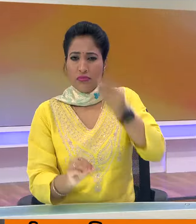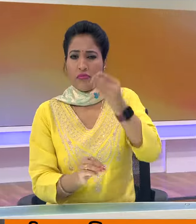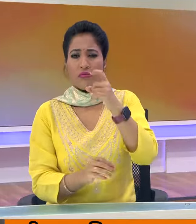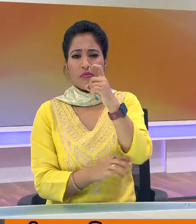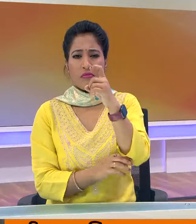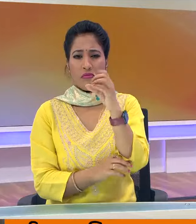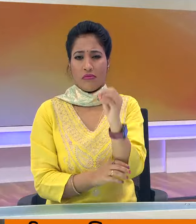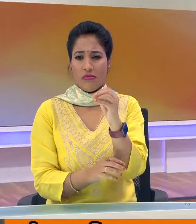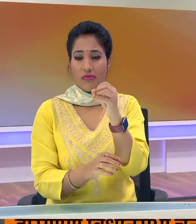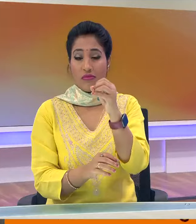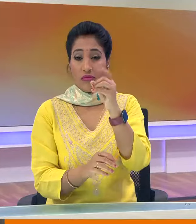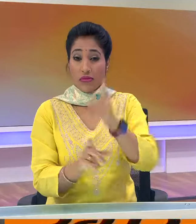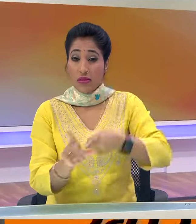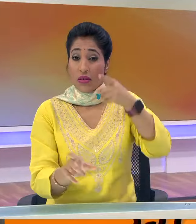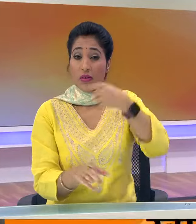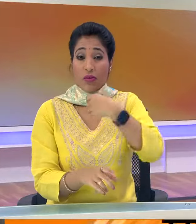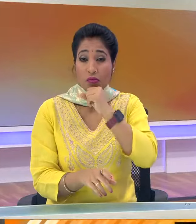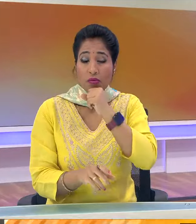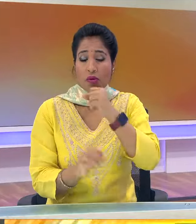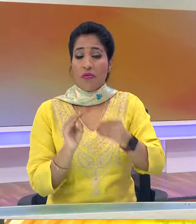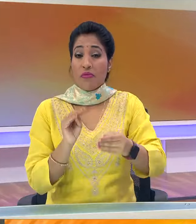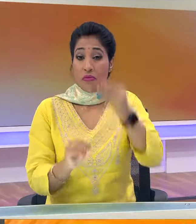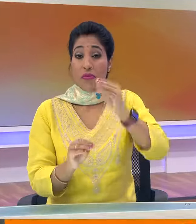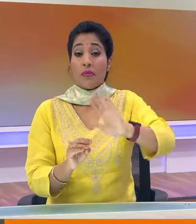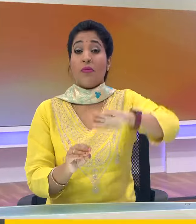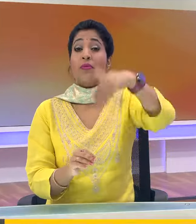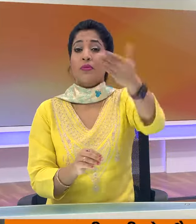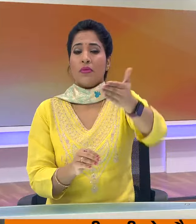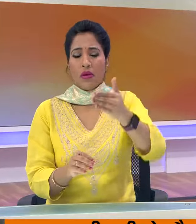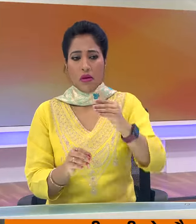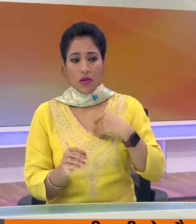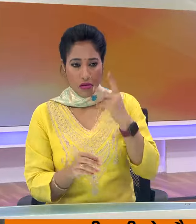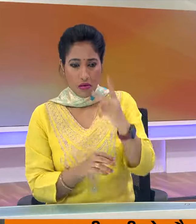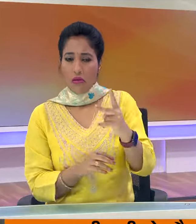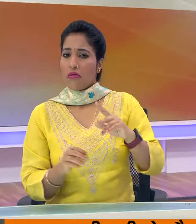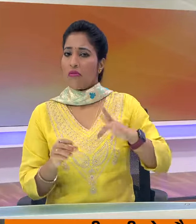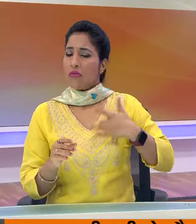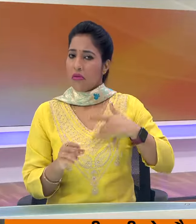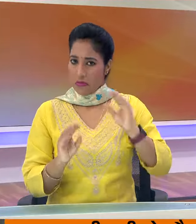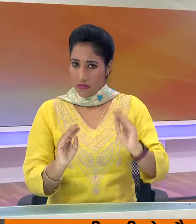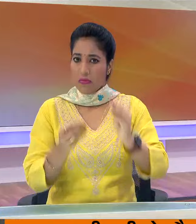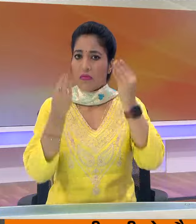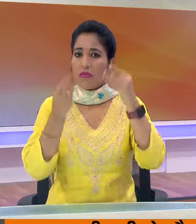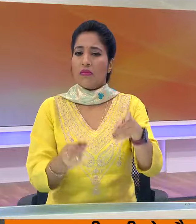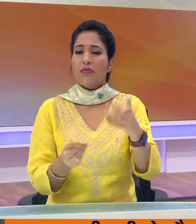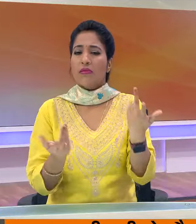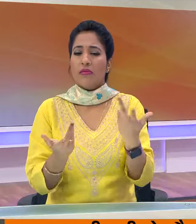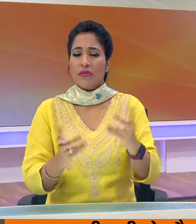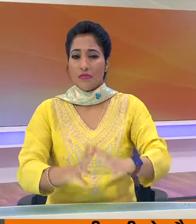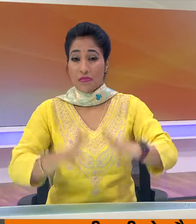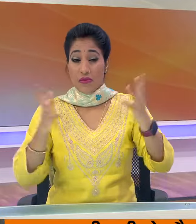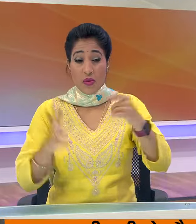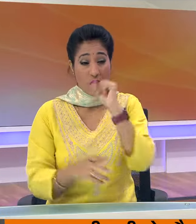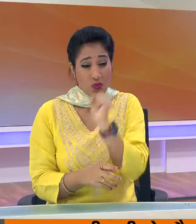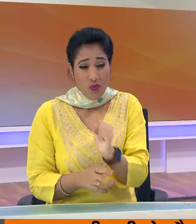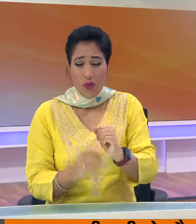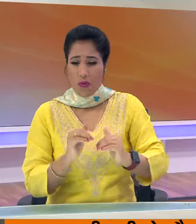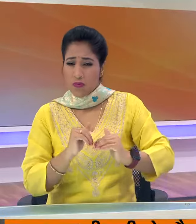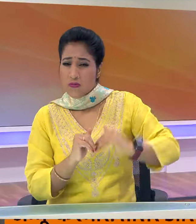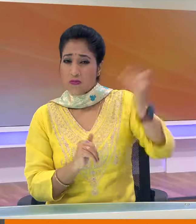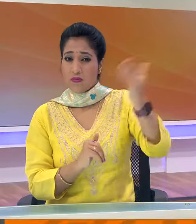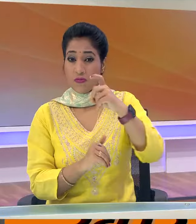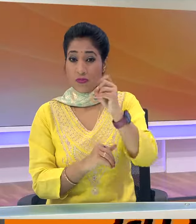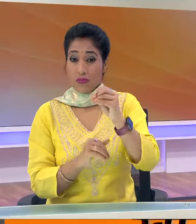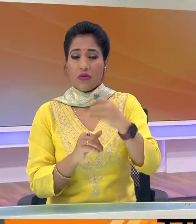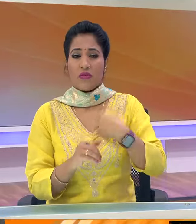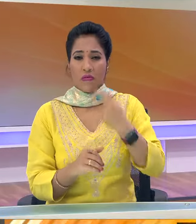लोगों के लिए बढ़ा दी गई है और ये बहुत अच्छा हो गया है कि कि बहुत जो ज्येष्ठ जो हमारे